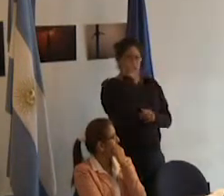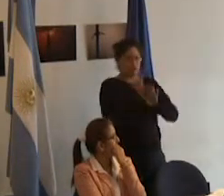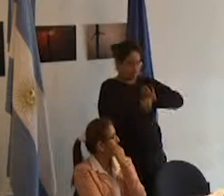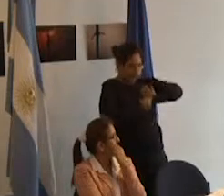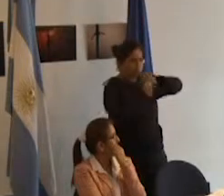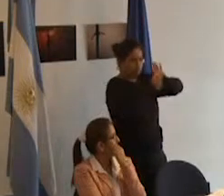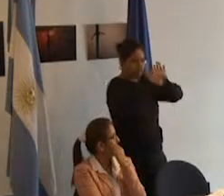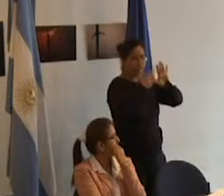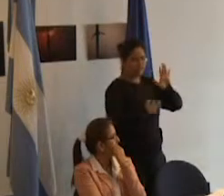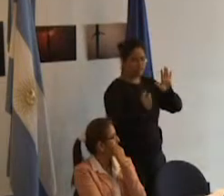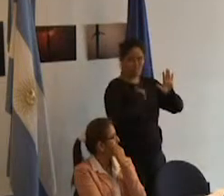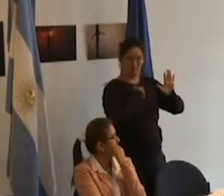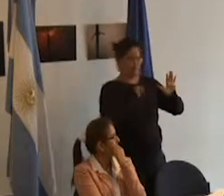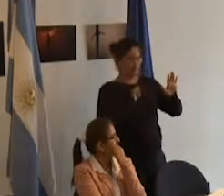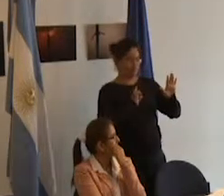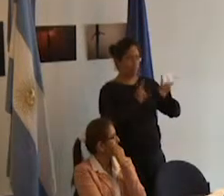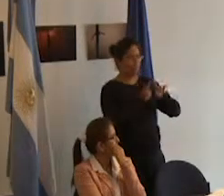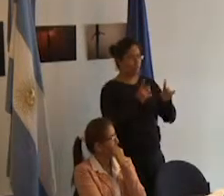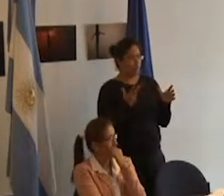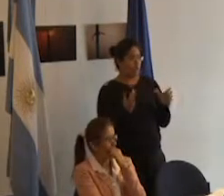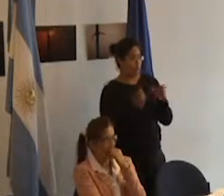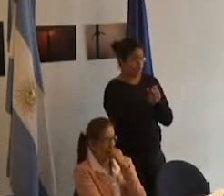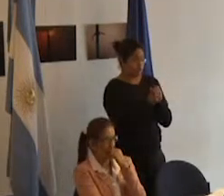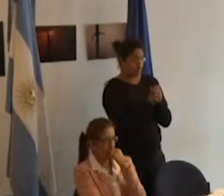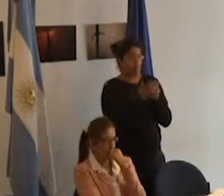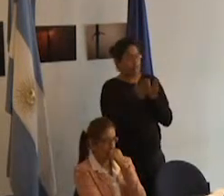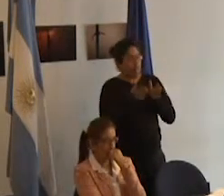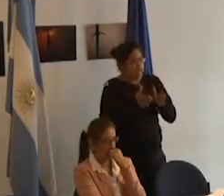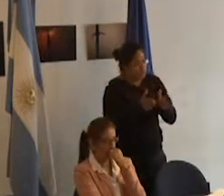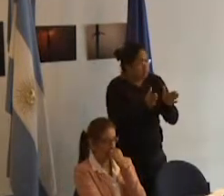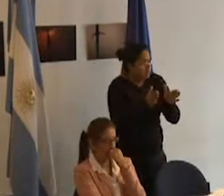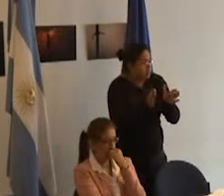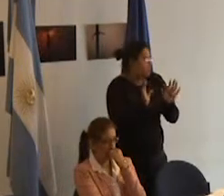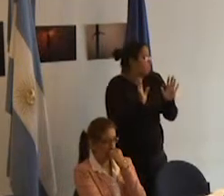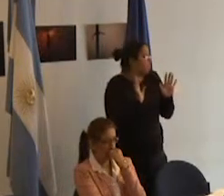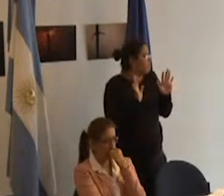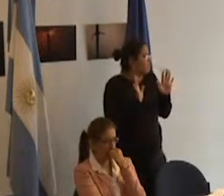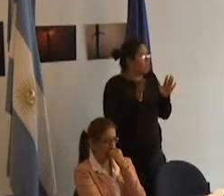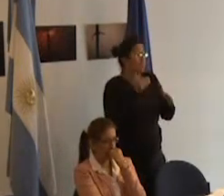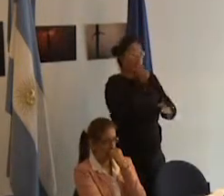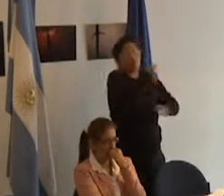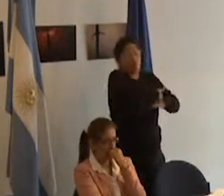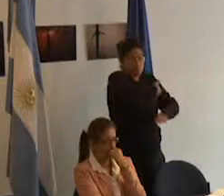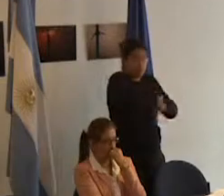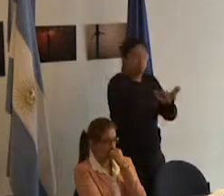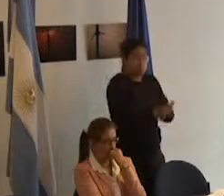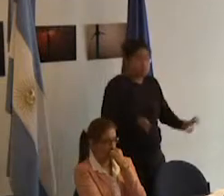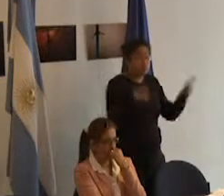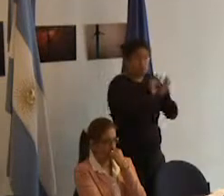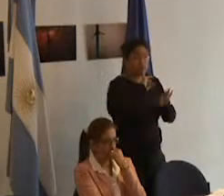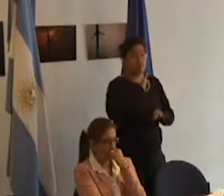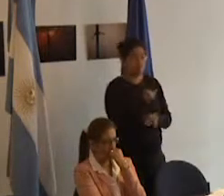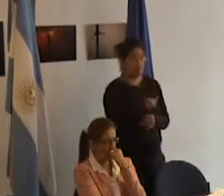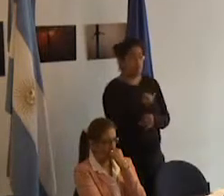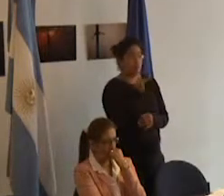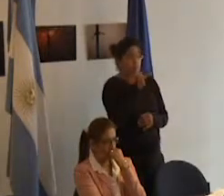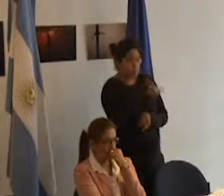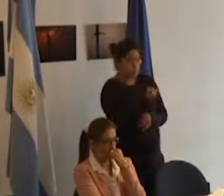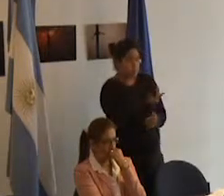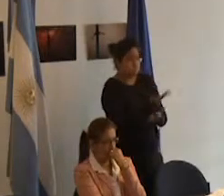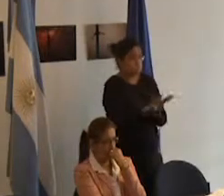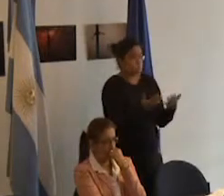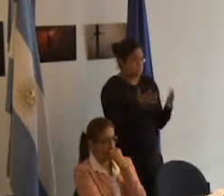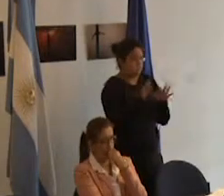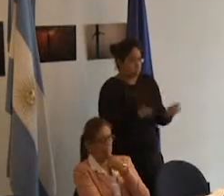historia, que la inclusión sea el camino. Creo que es una propuesta importante, creo que hay muchos elementos allí